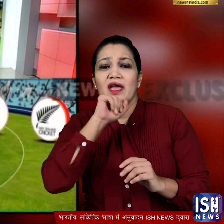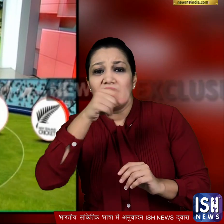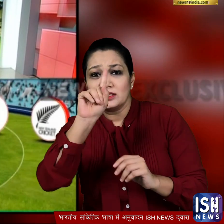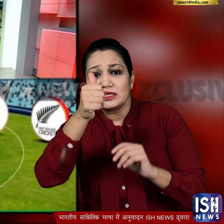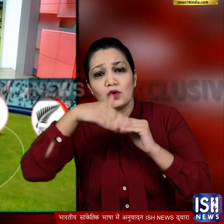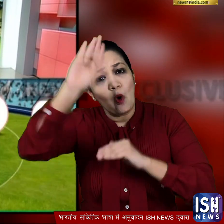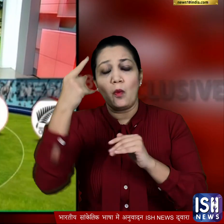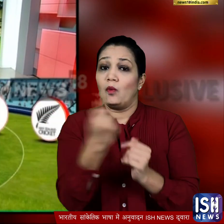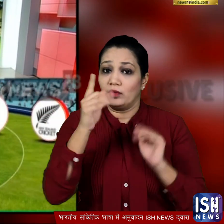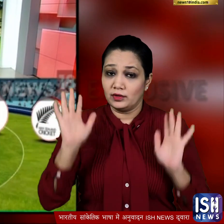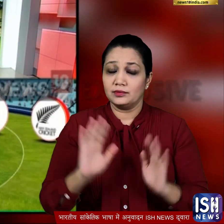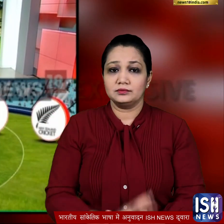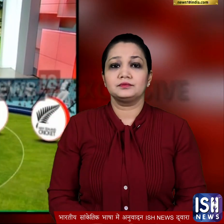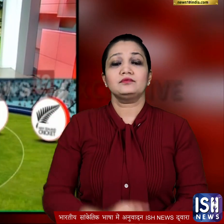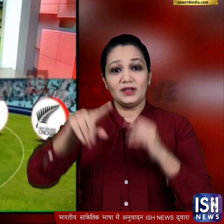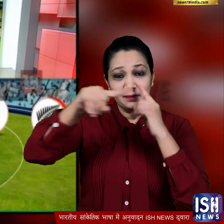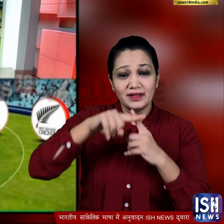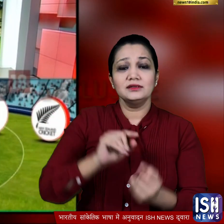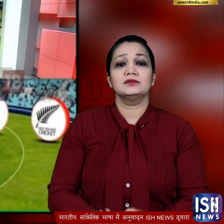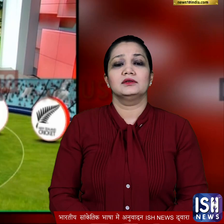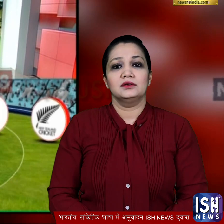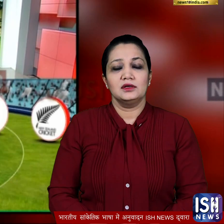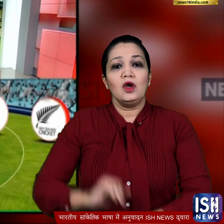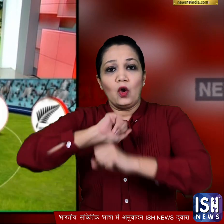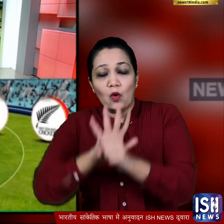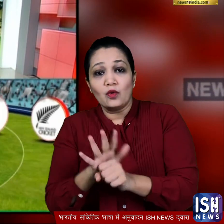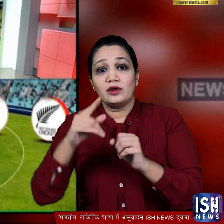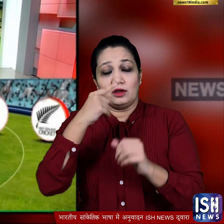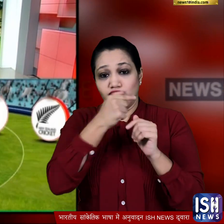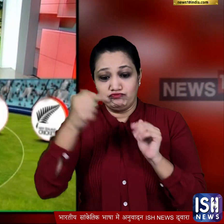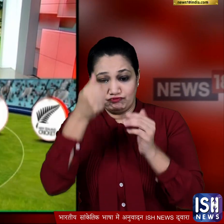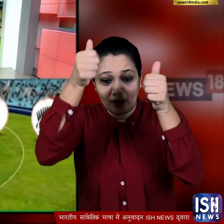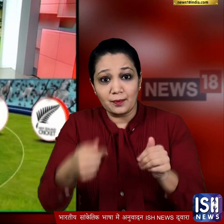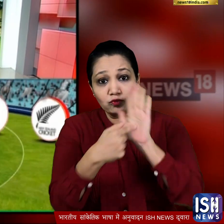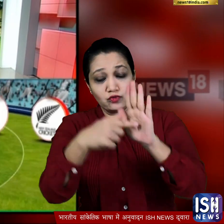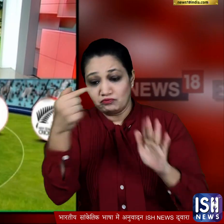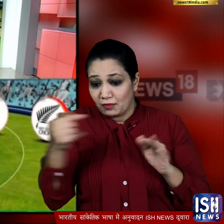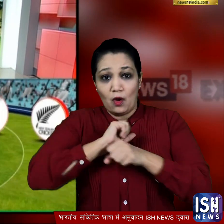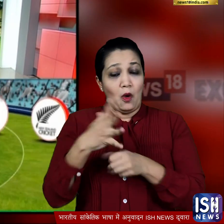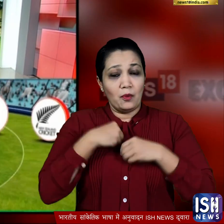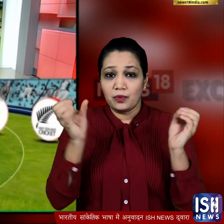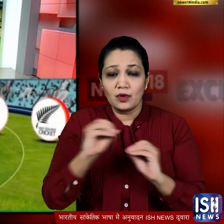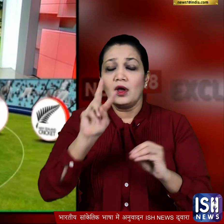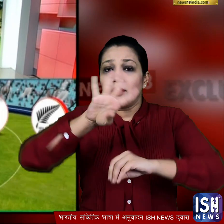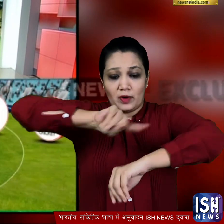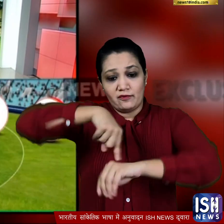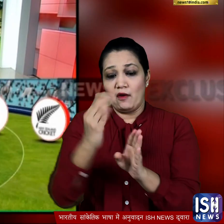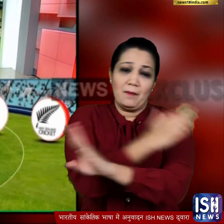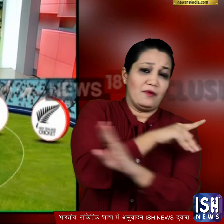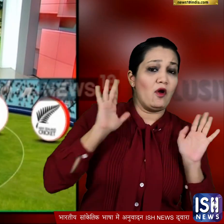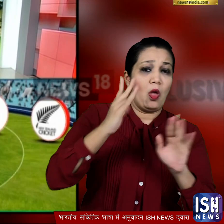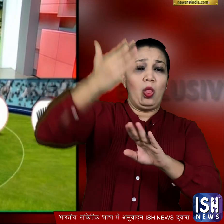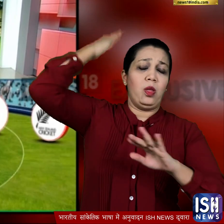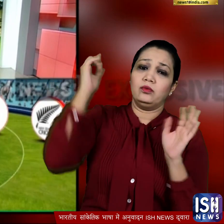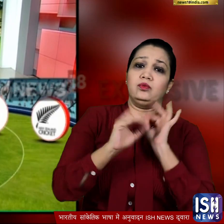से ज्यादा उम्र के दर्शकों को ही घुसने दिया जाएगा। उसके लिए भी उन्हें कोरोना की नेगेटिव रिपोर्ट दिखानी होगी। ये रिपोर्ट भी 24 घंटे से ज्यादा पुरानी